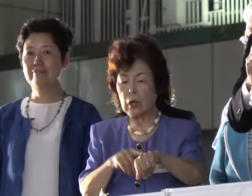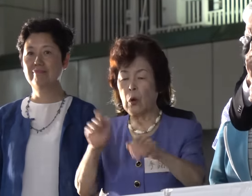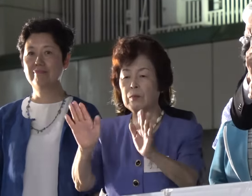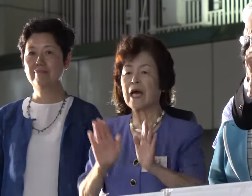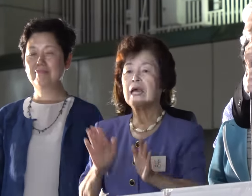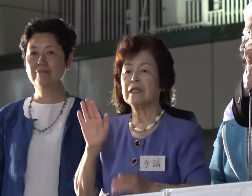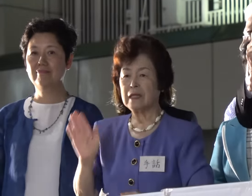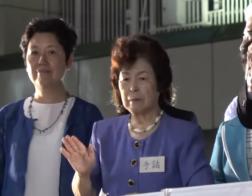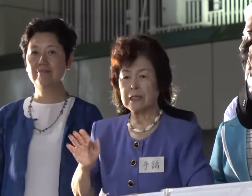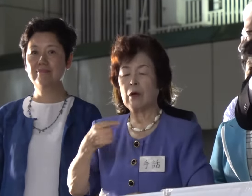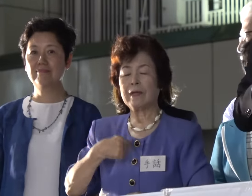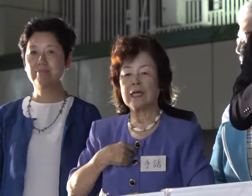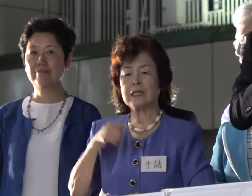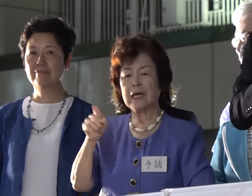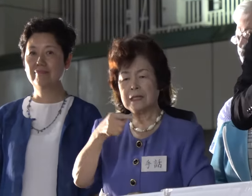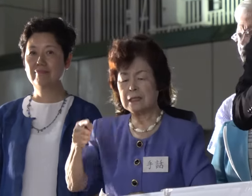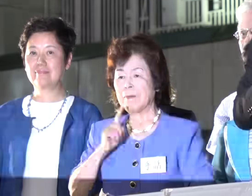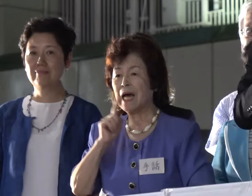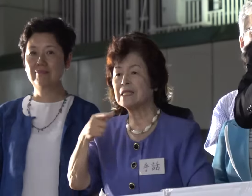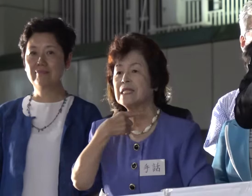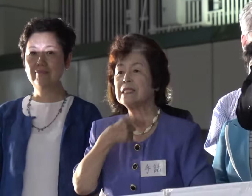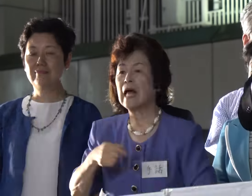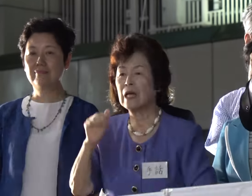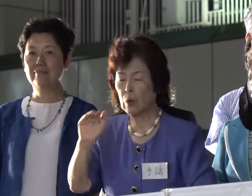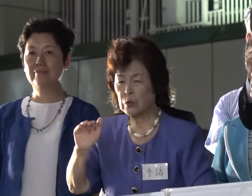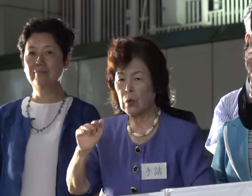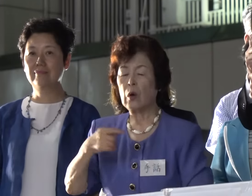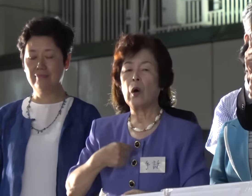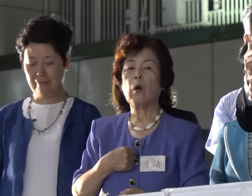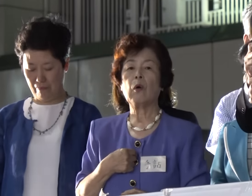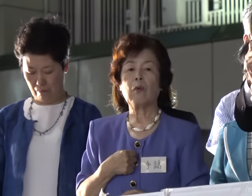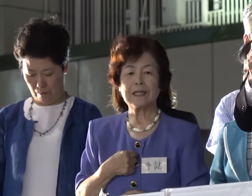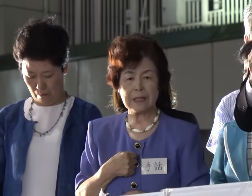が今一番言いたいのは、私を